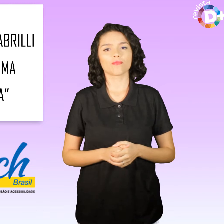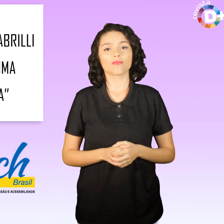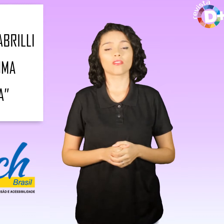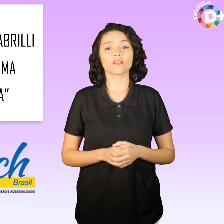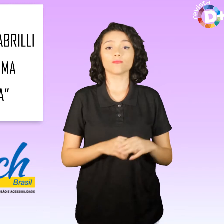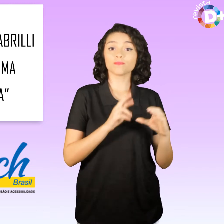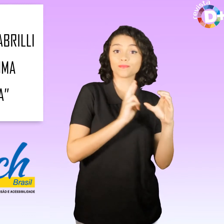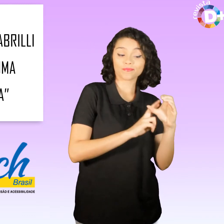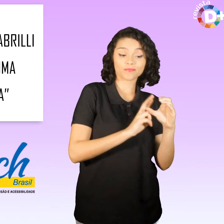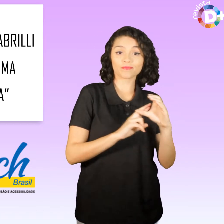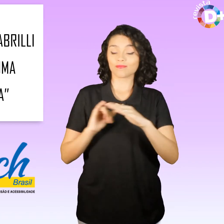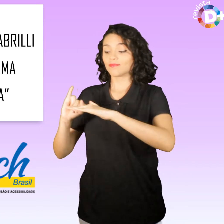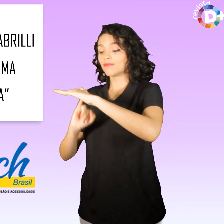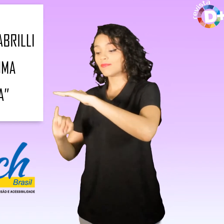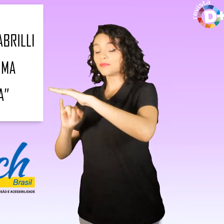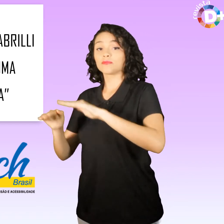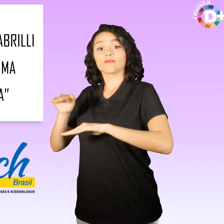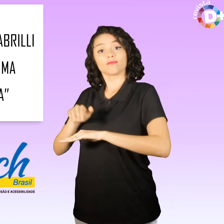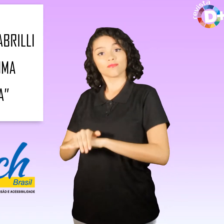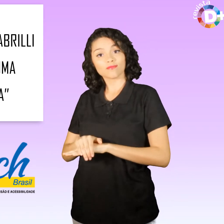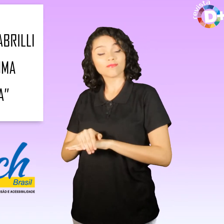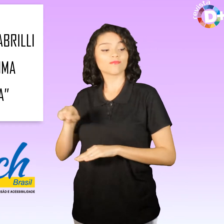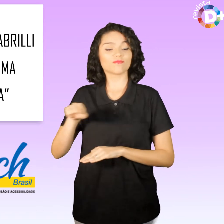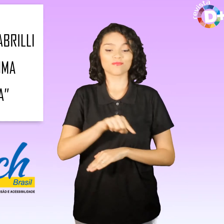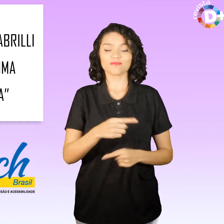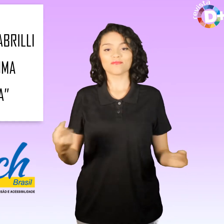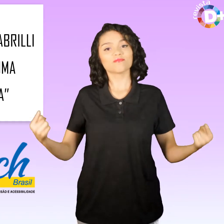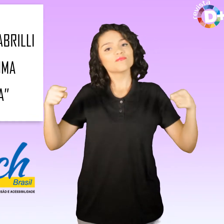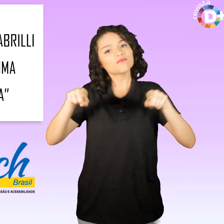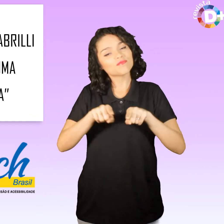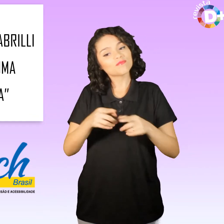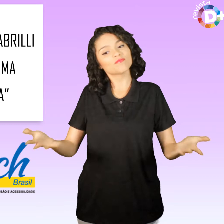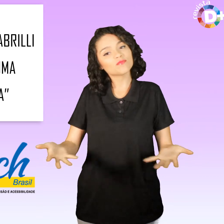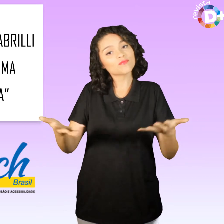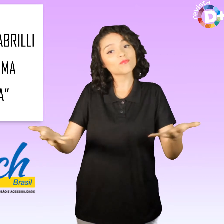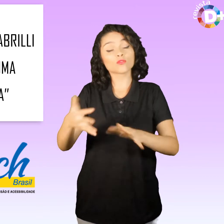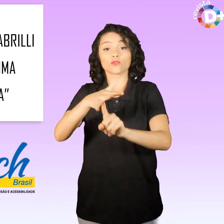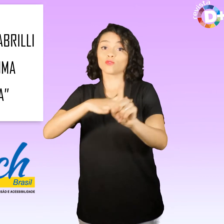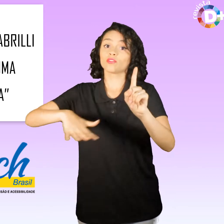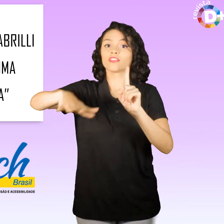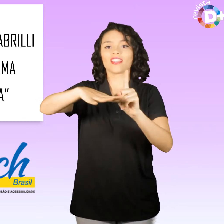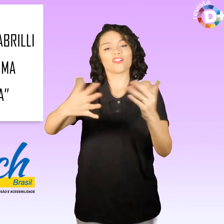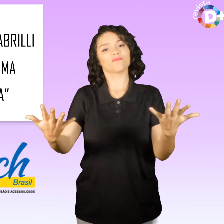Reatec e Instituto Mara Gabrilli promovem parceria por uma sociedade mais inclusiva.